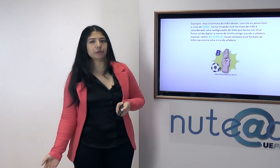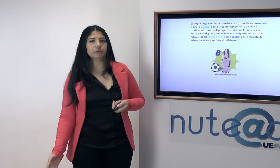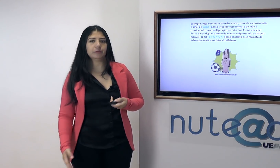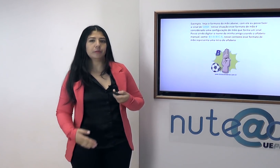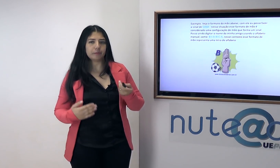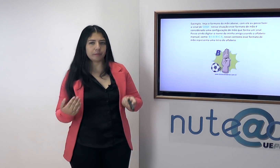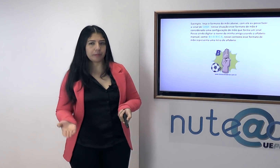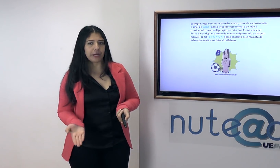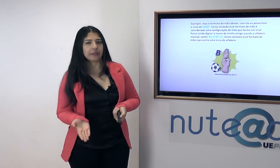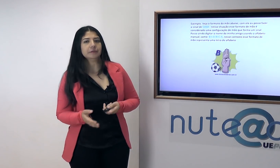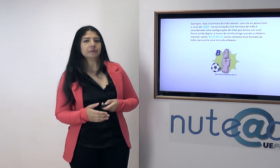mão